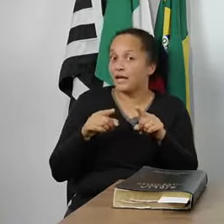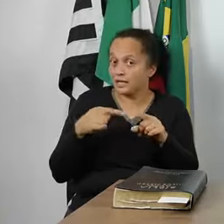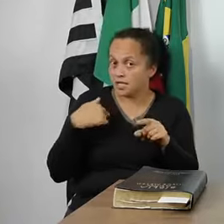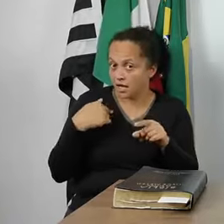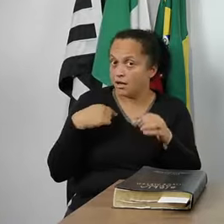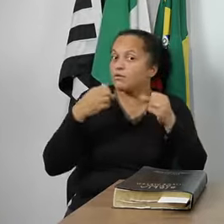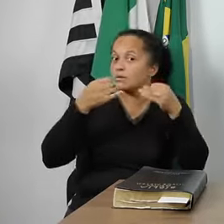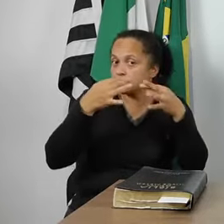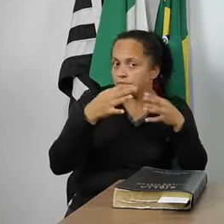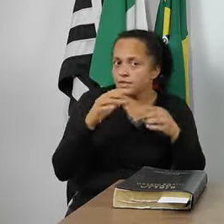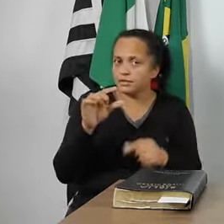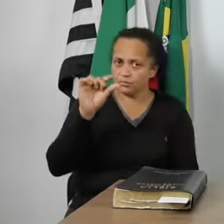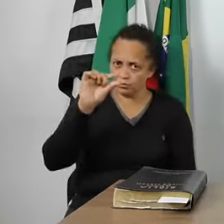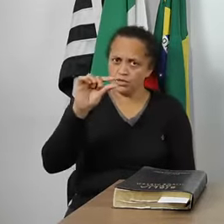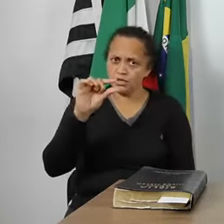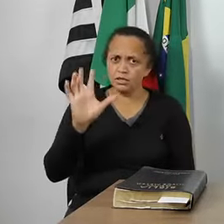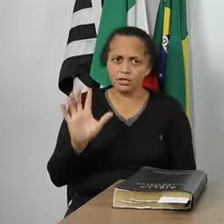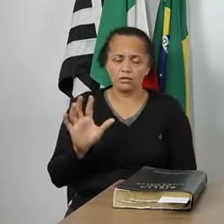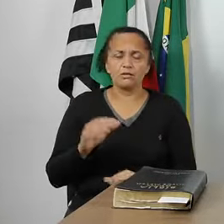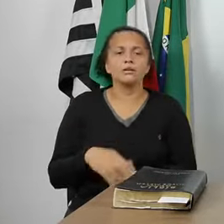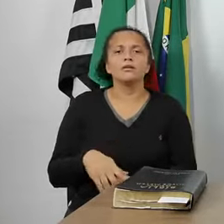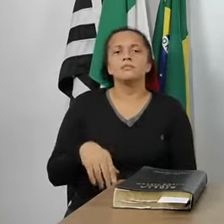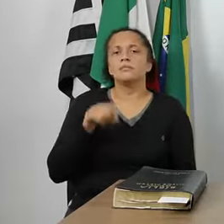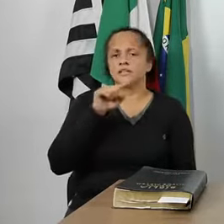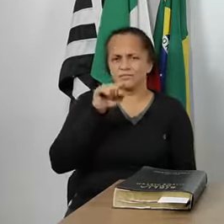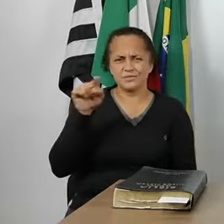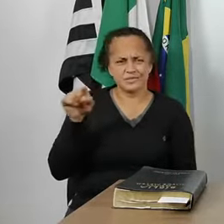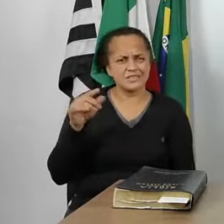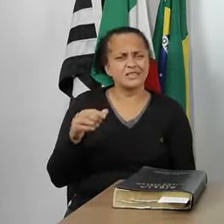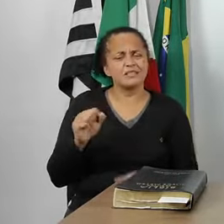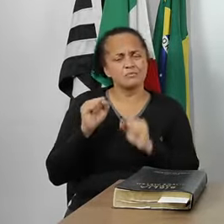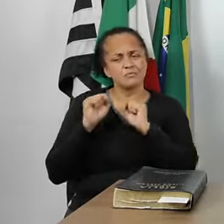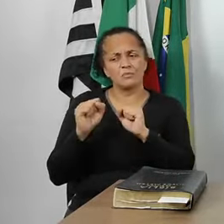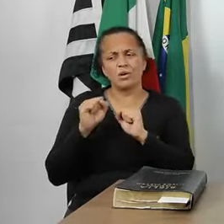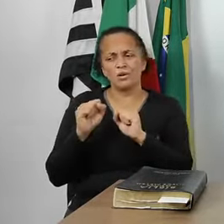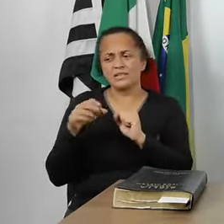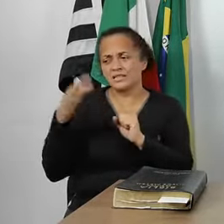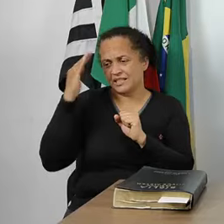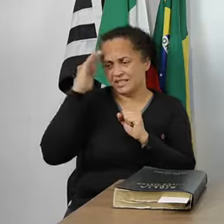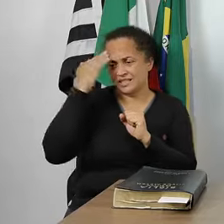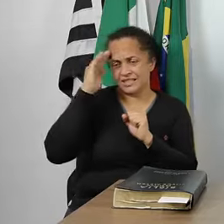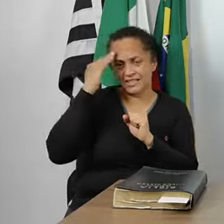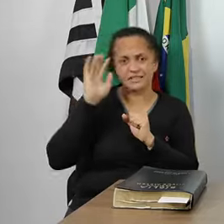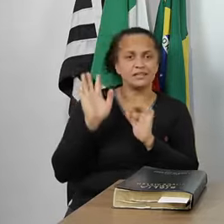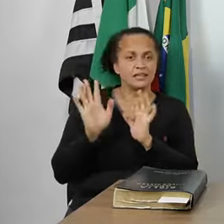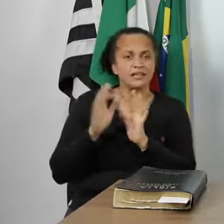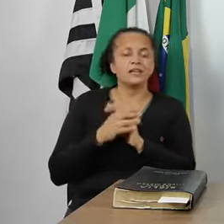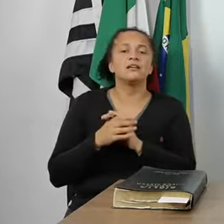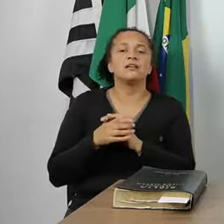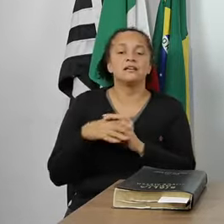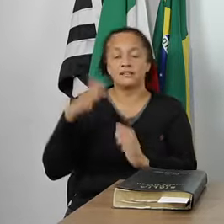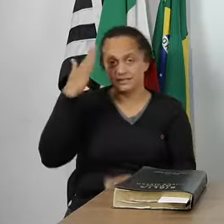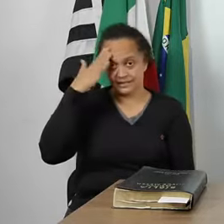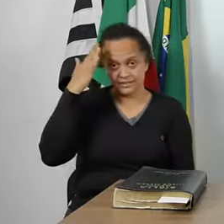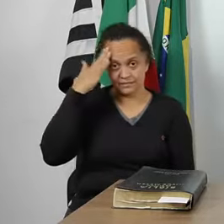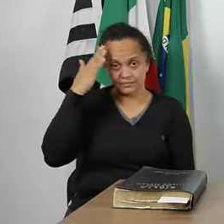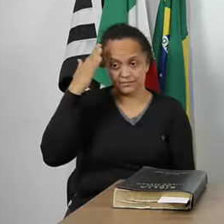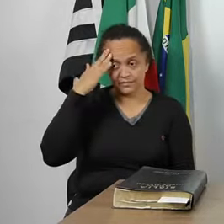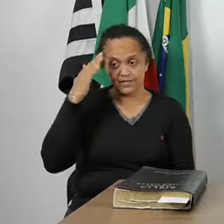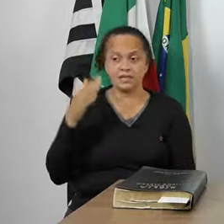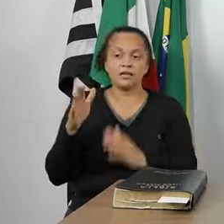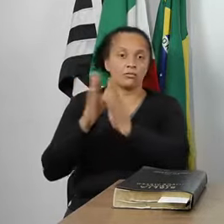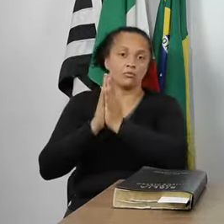assim, nesse momento, só para que a gente possa refletir e possa colocar dentro de nós esse